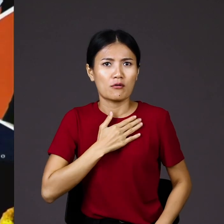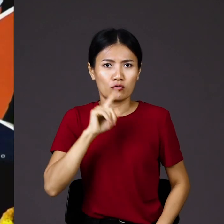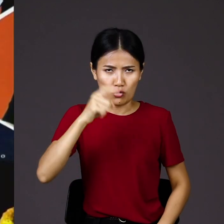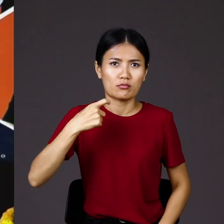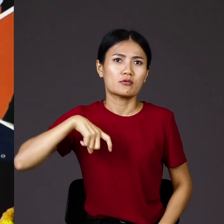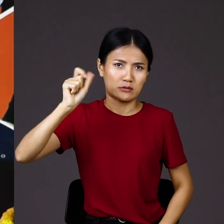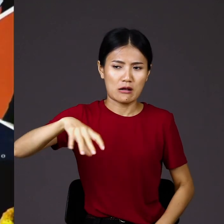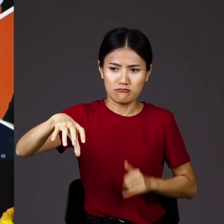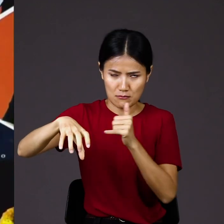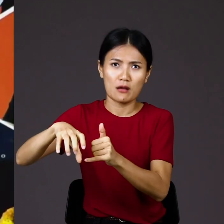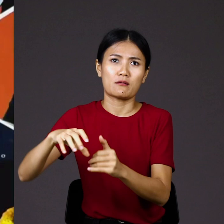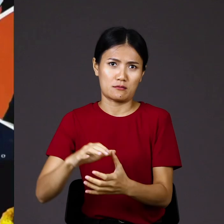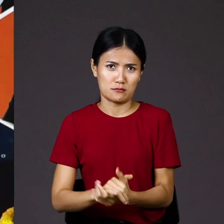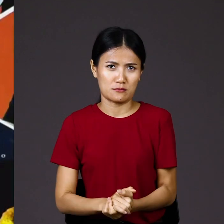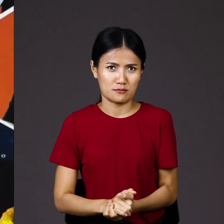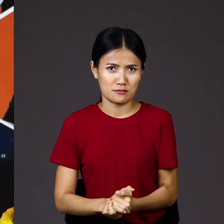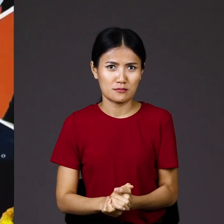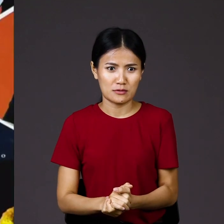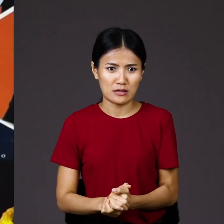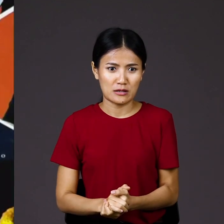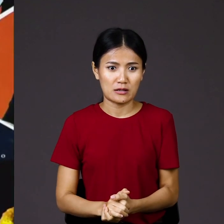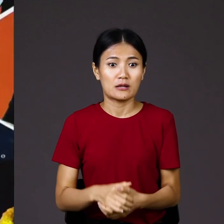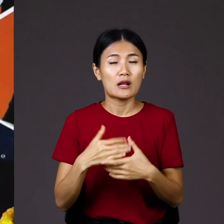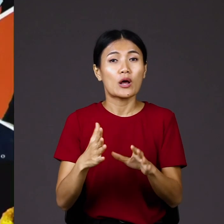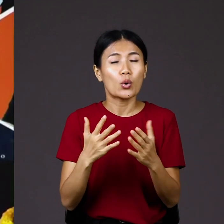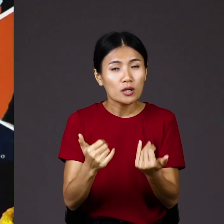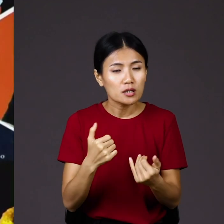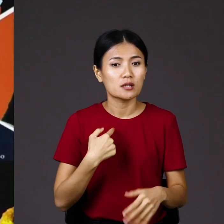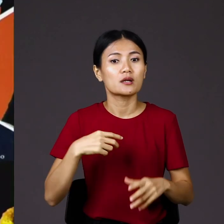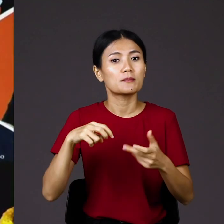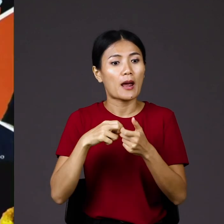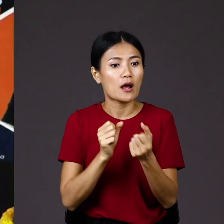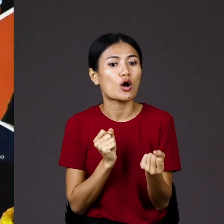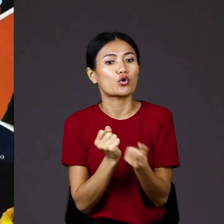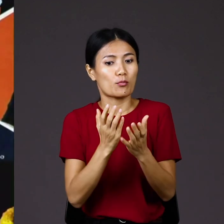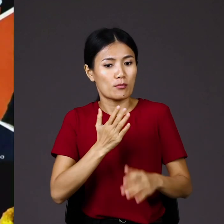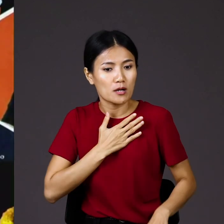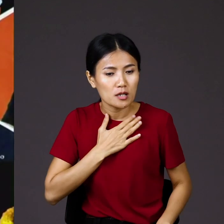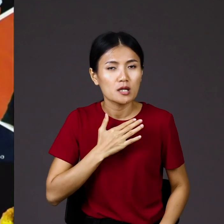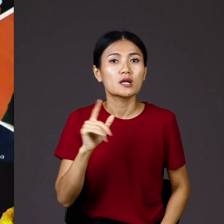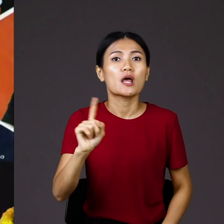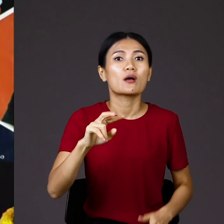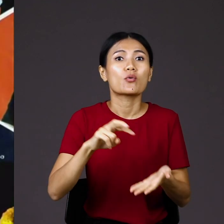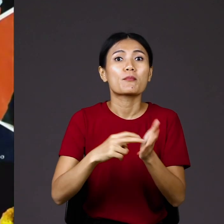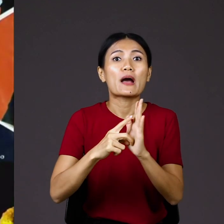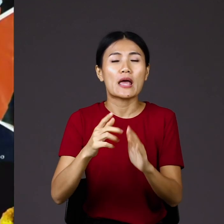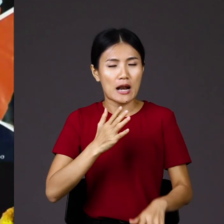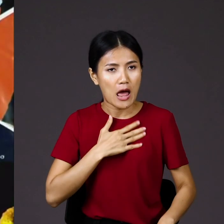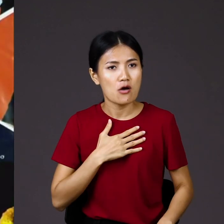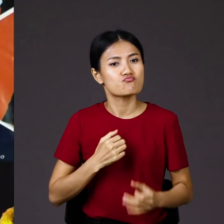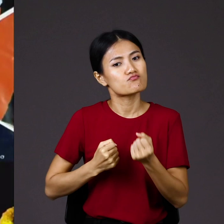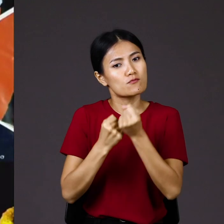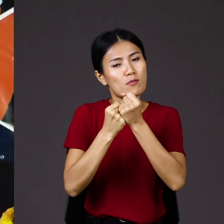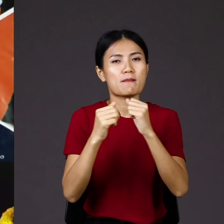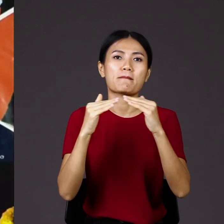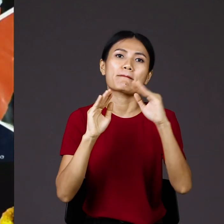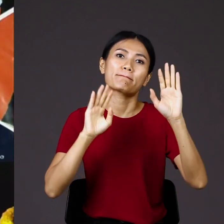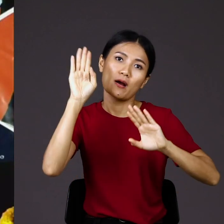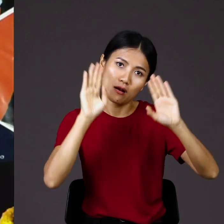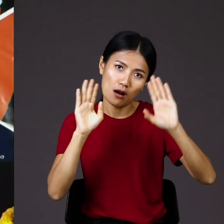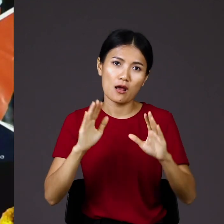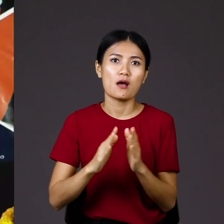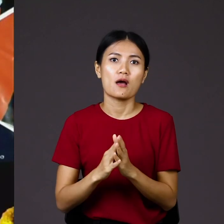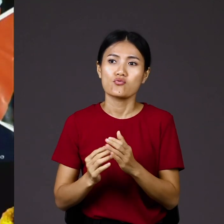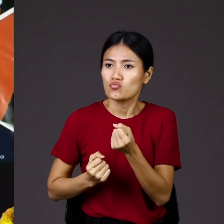กถ้าพี่น้องเห็นว่าสิ่งที่พวกเราโดนเป็นผลพวงจากการต่อสู้เพื่อประชาธิปไตยเป็นผลพวงของ